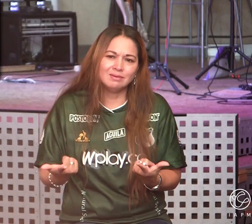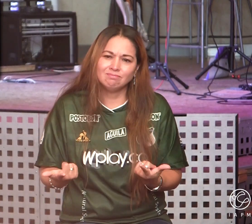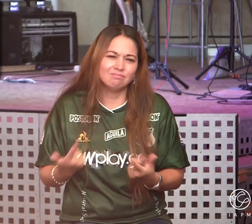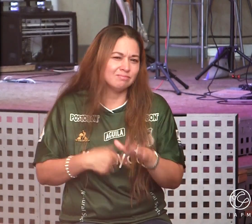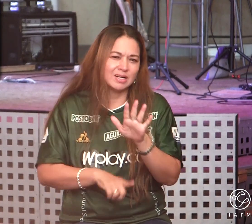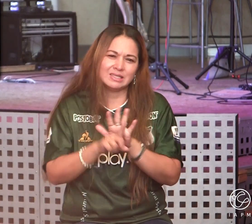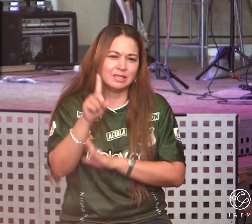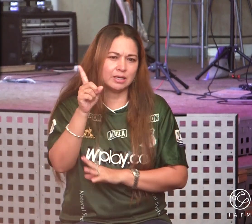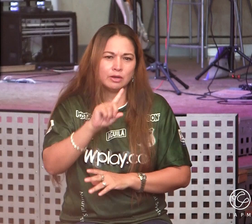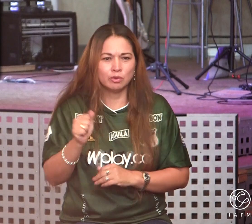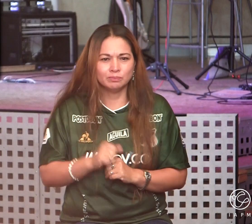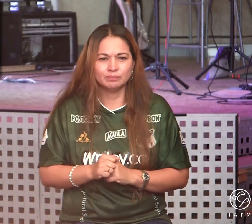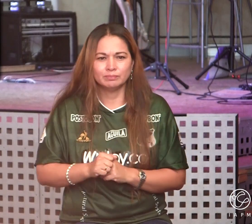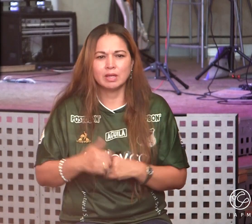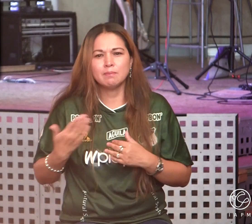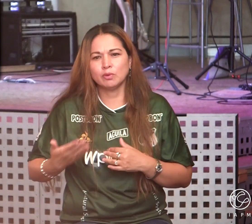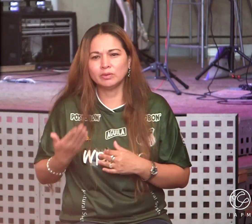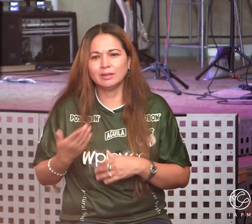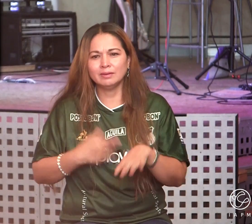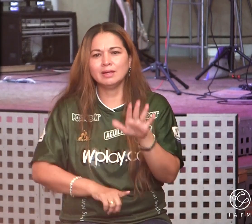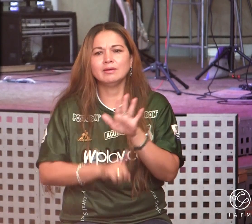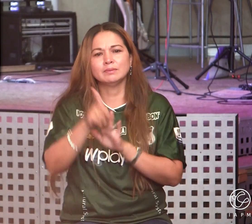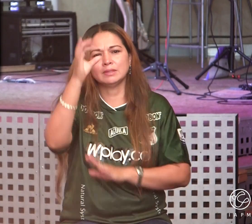inclusive la palabra fin de allí, o sea que yo creo que